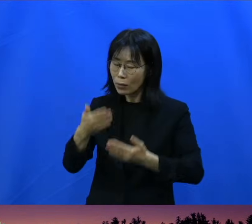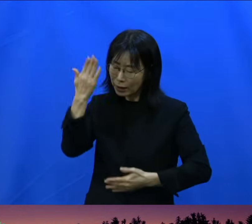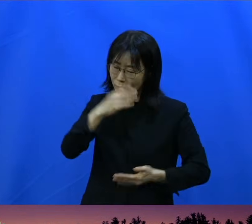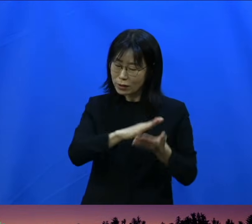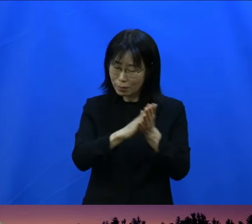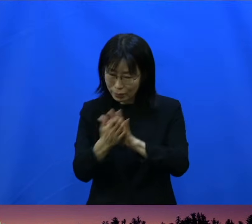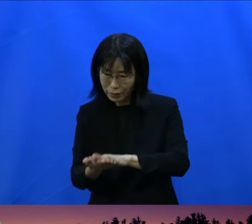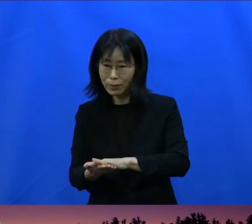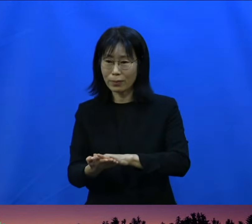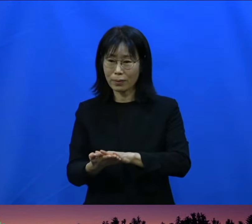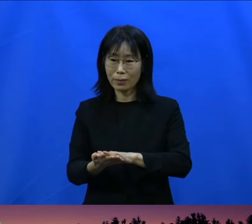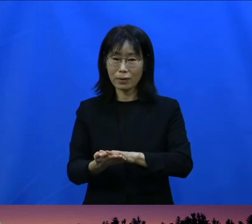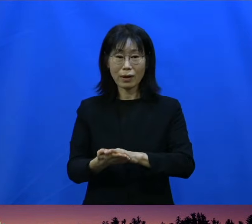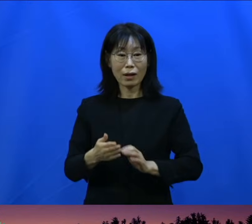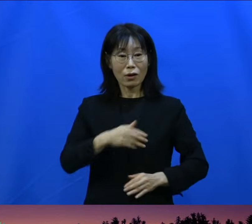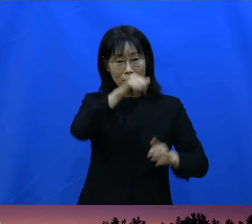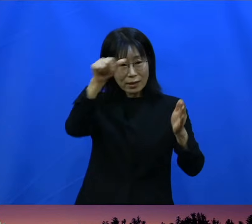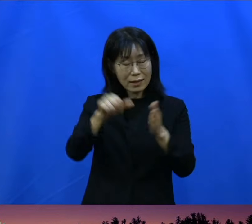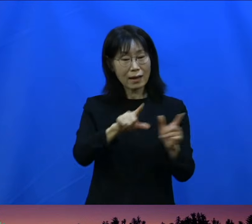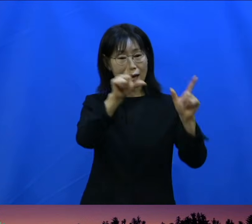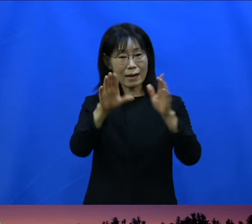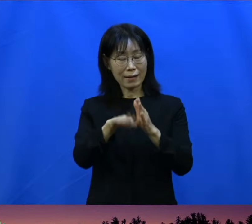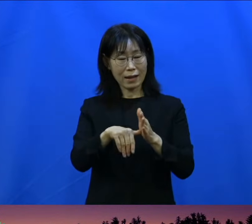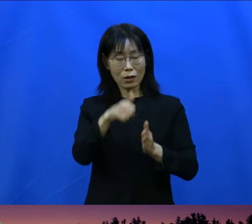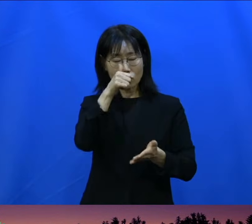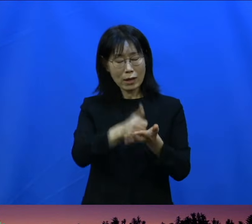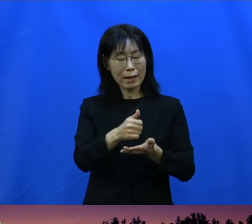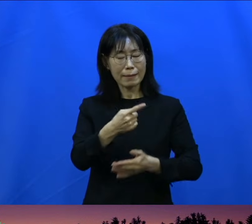우리는 계속 죄를 짓기 때문에.